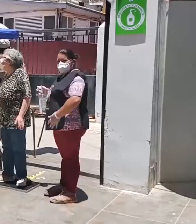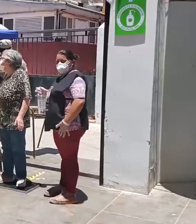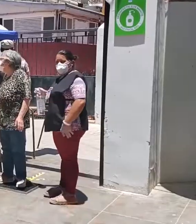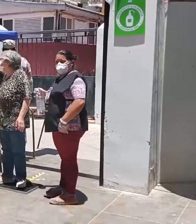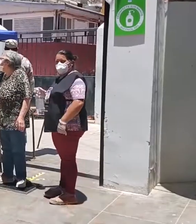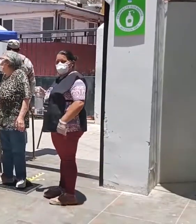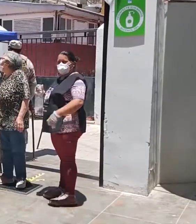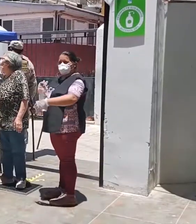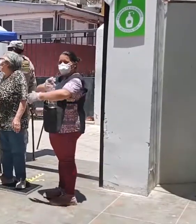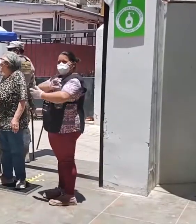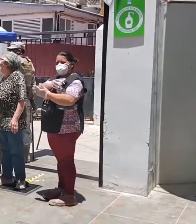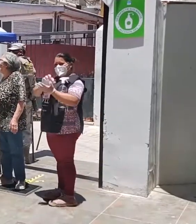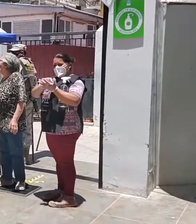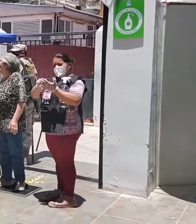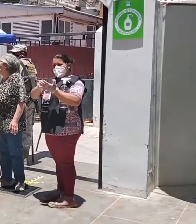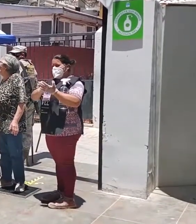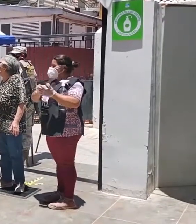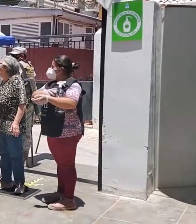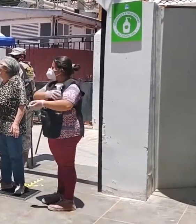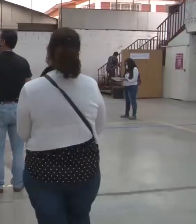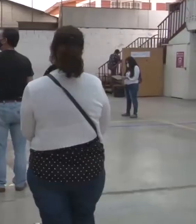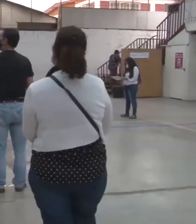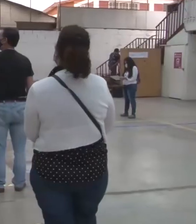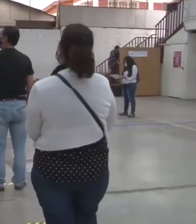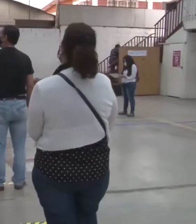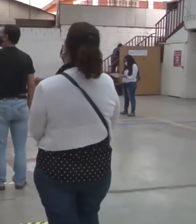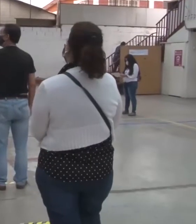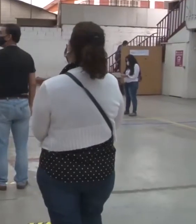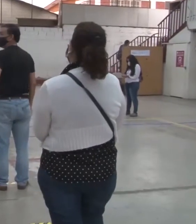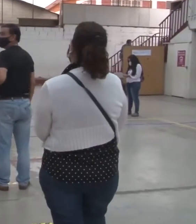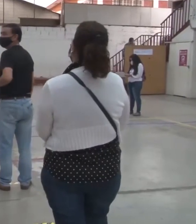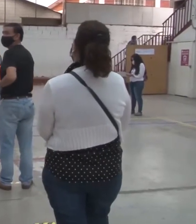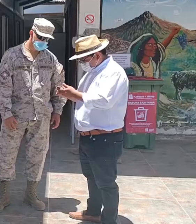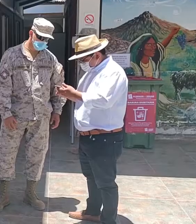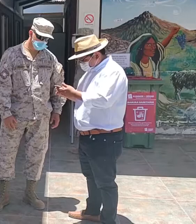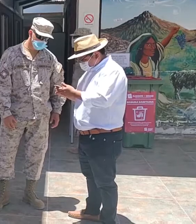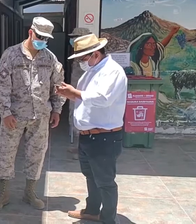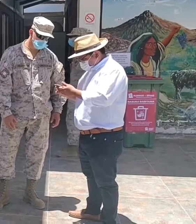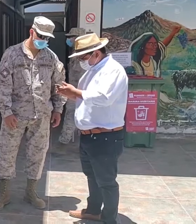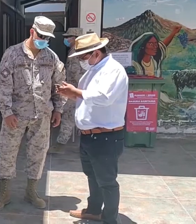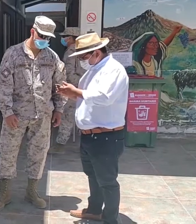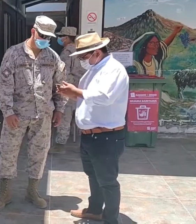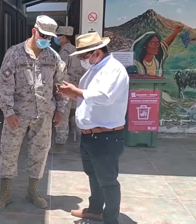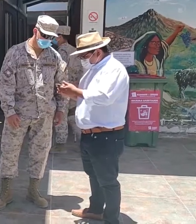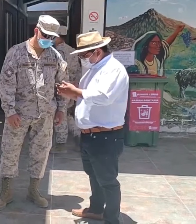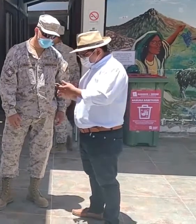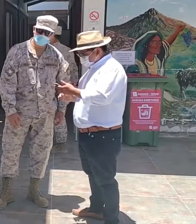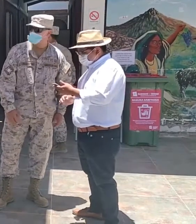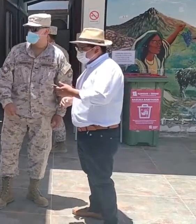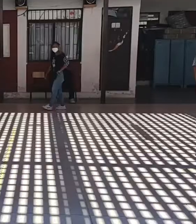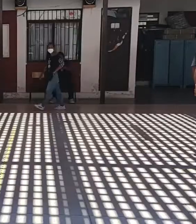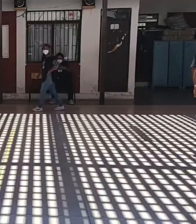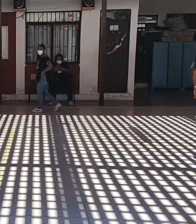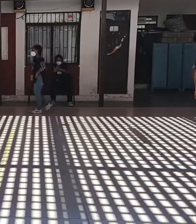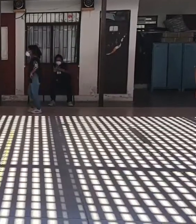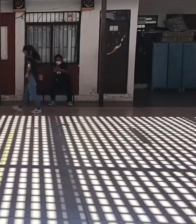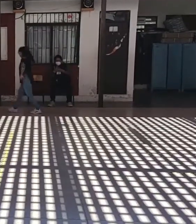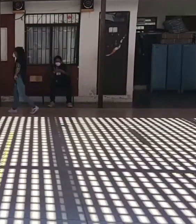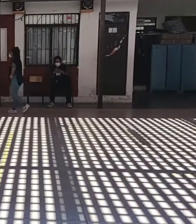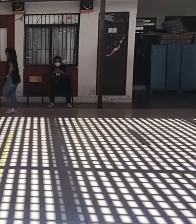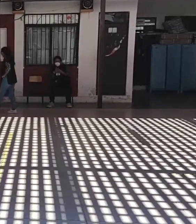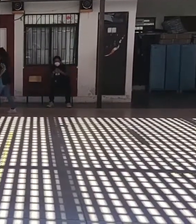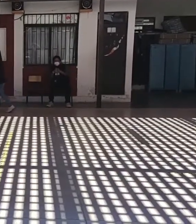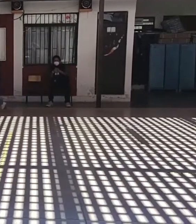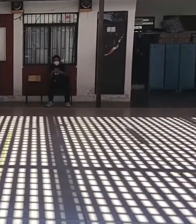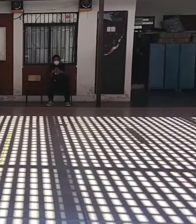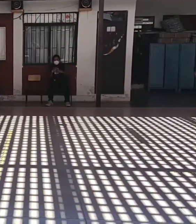y respetando las indicaciones de la autoridad sanitaria en todas las regiones. Si bien es cierto, hubo algún retraso en la